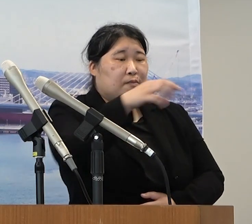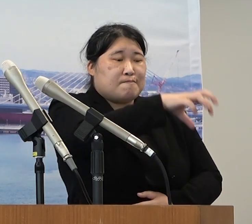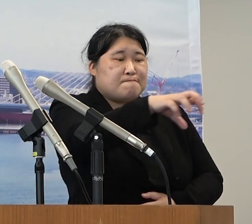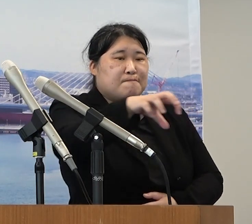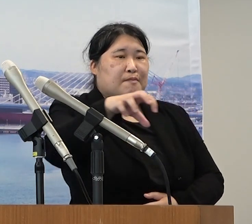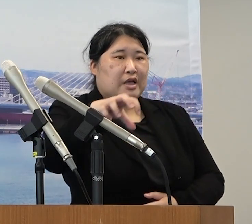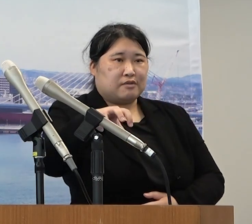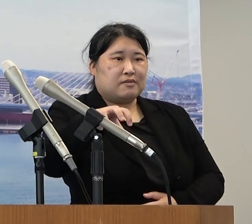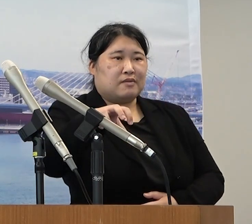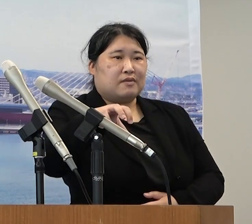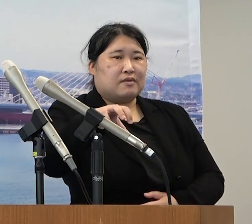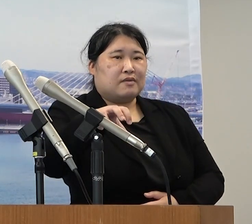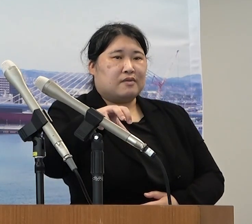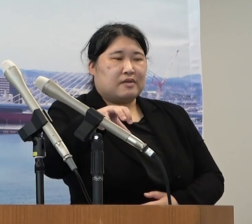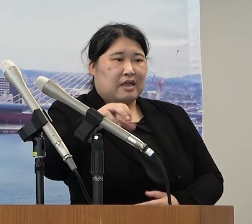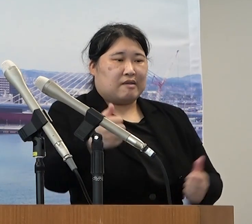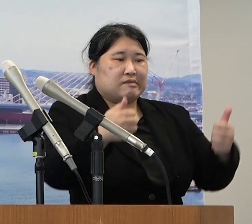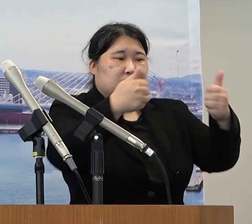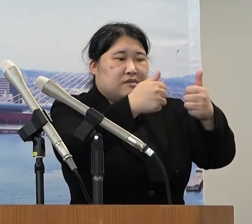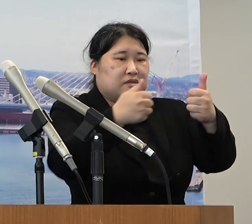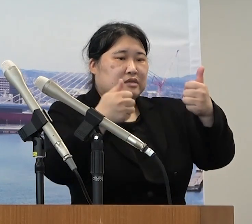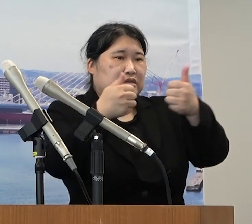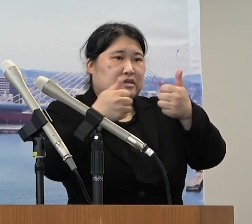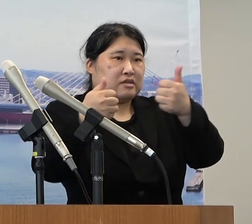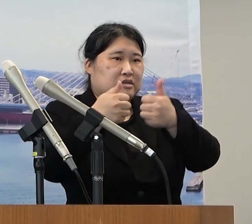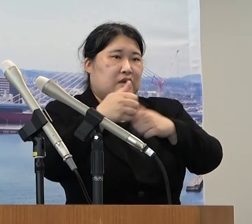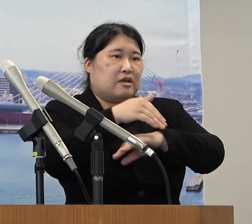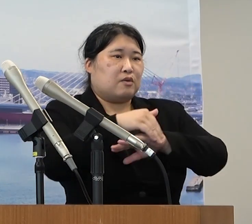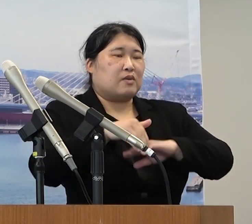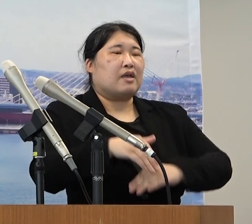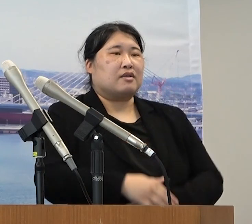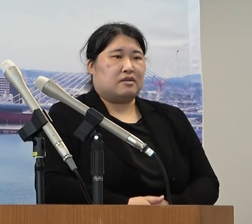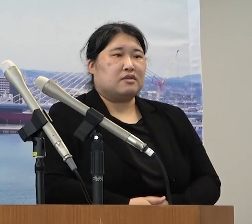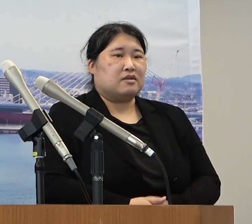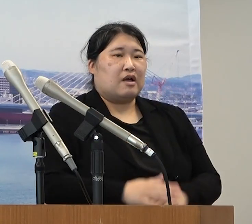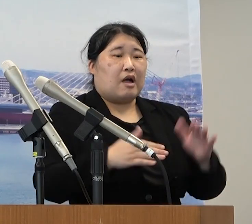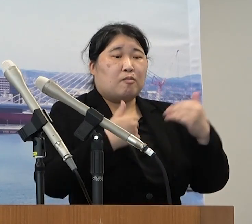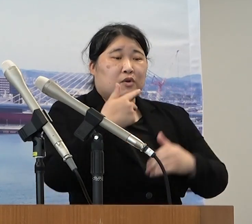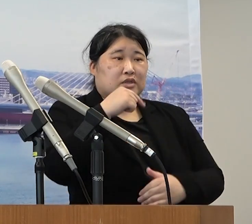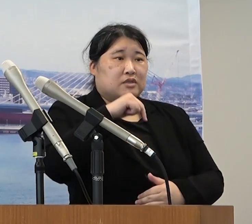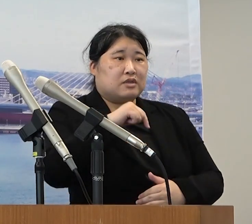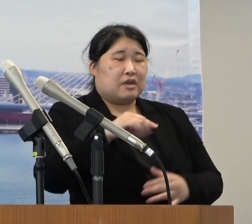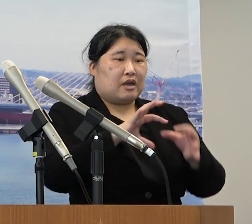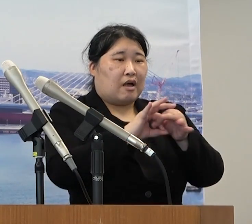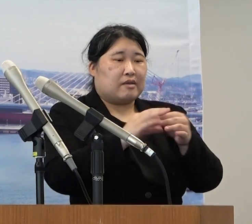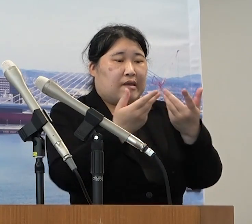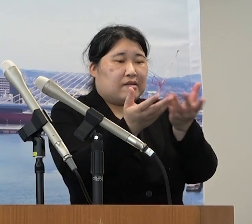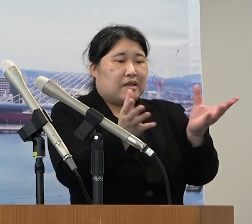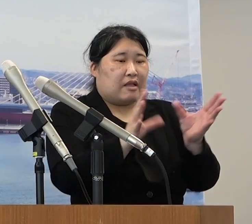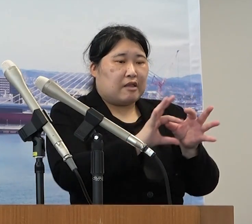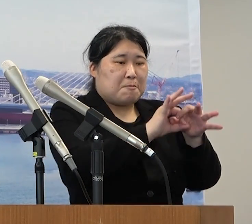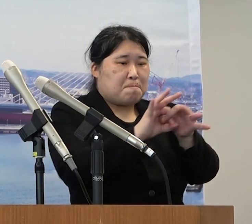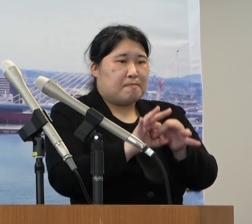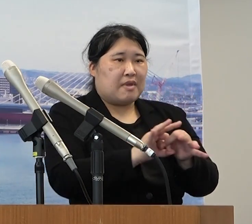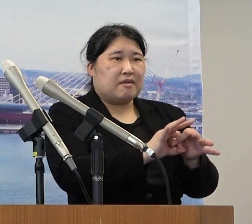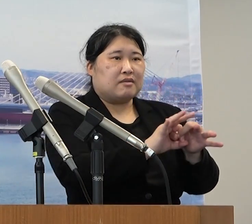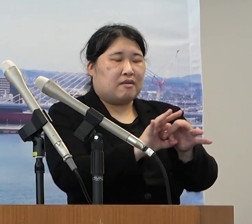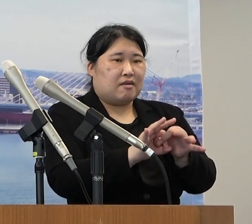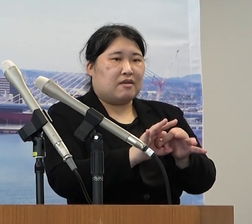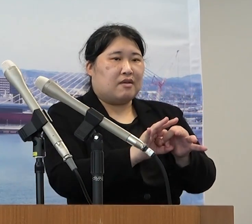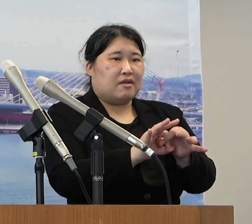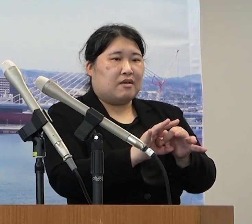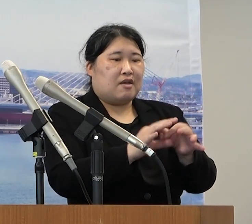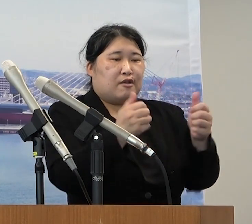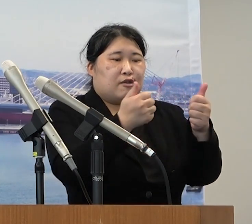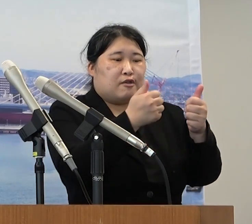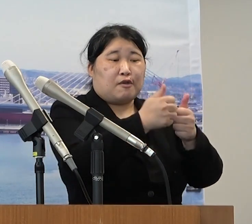を会場に熱戦が繰り広げられます。本市では関係団体と連携を図りながら